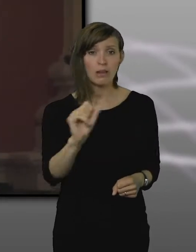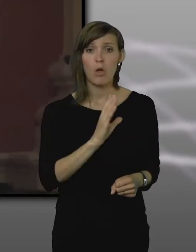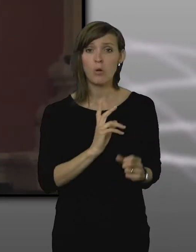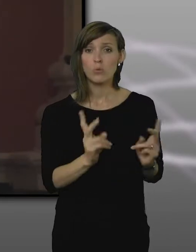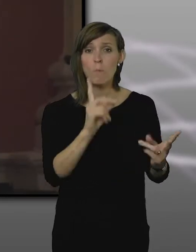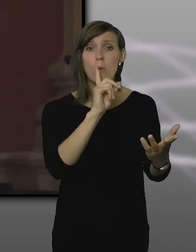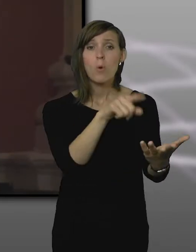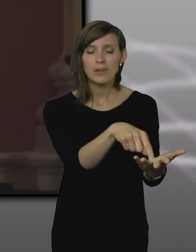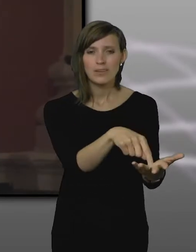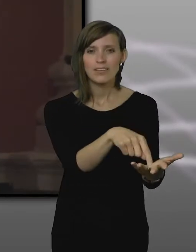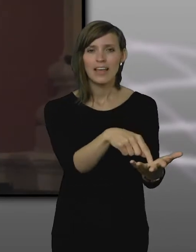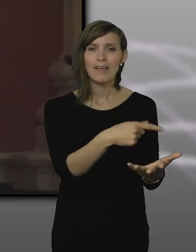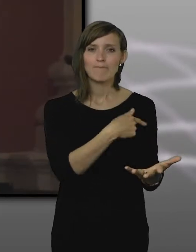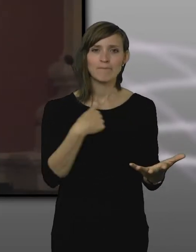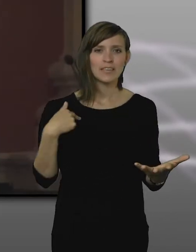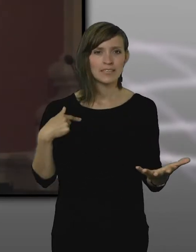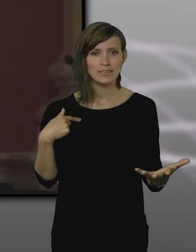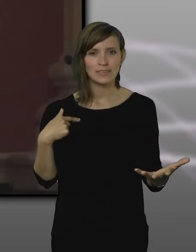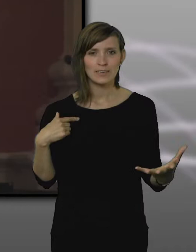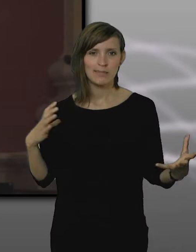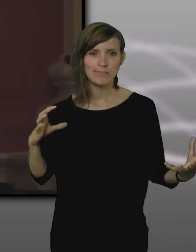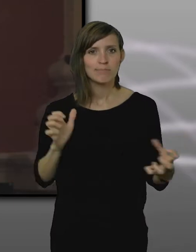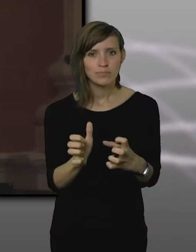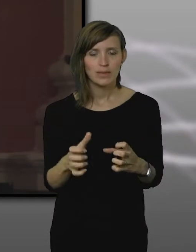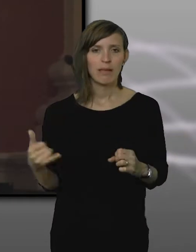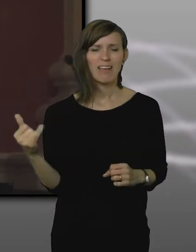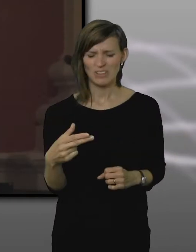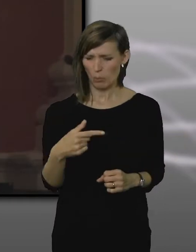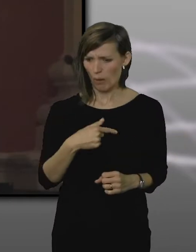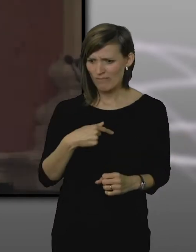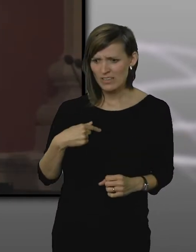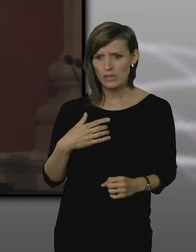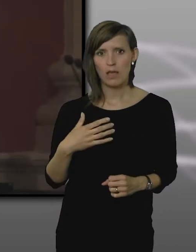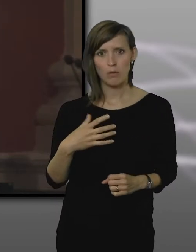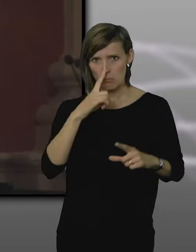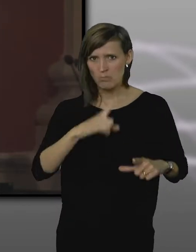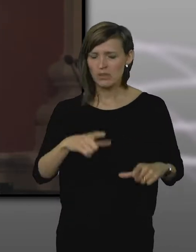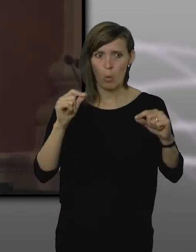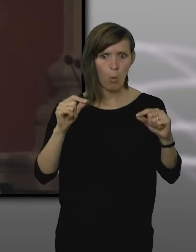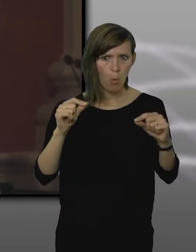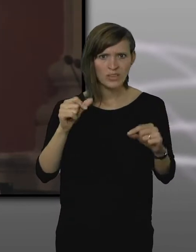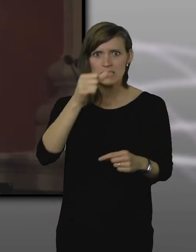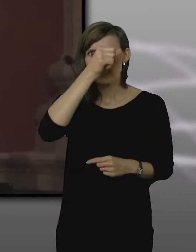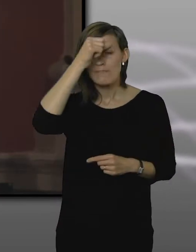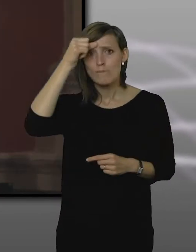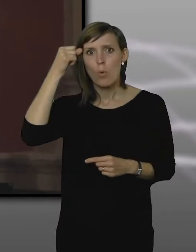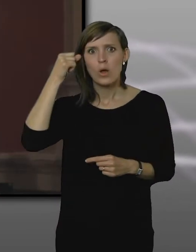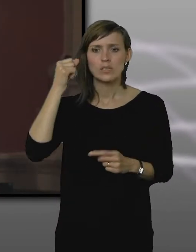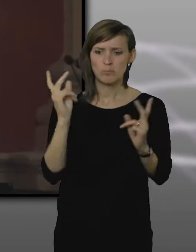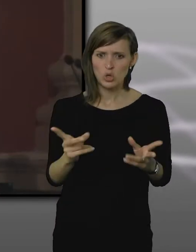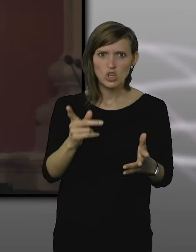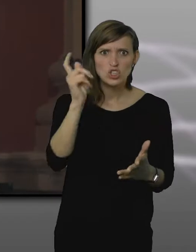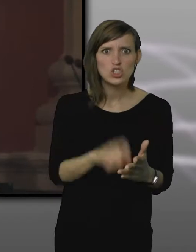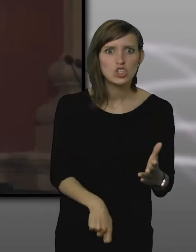tvingade in de här sakerna och märkte... Jädrar vad svårt och dyrt det här kommer bli. Men